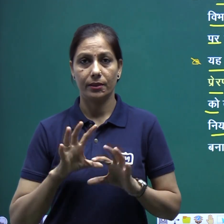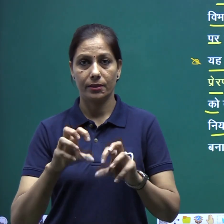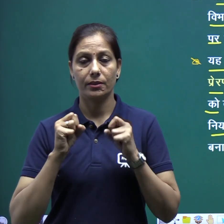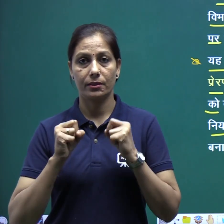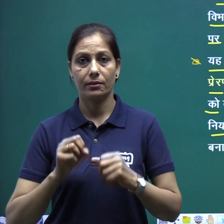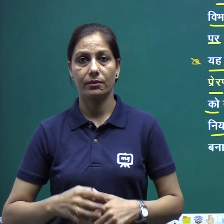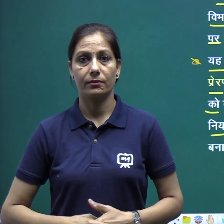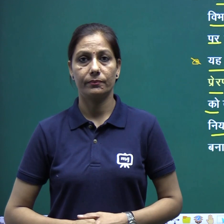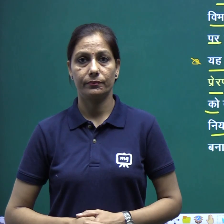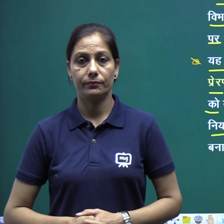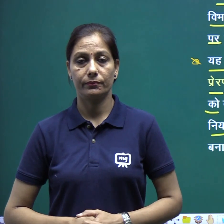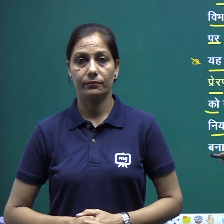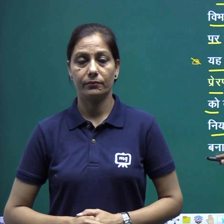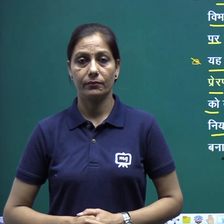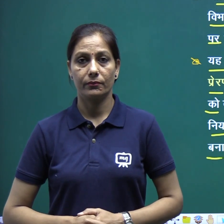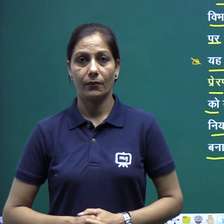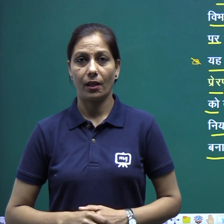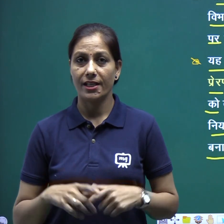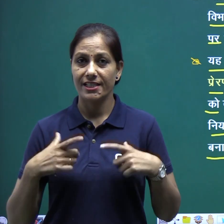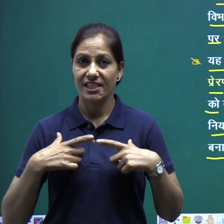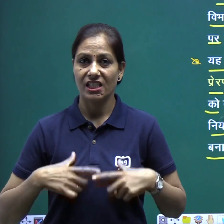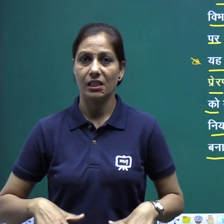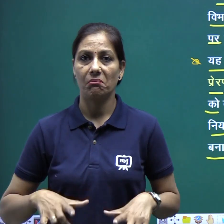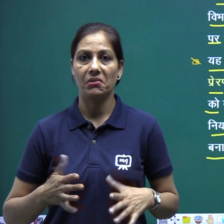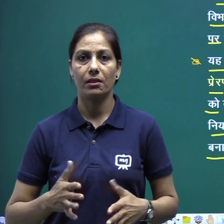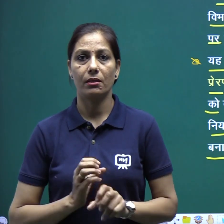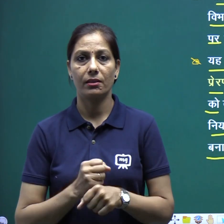जकड़कर निष्क्रिय बना देती है।